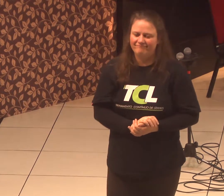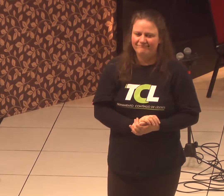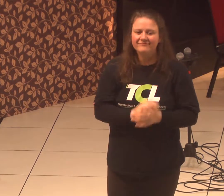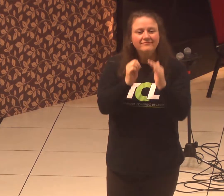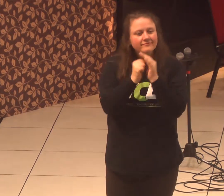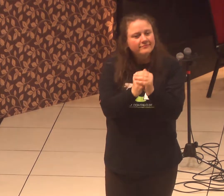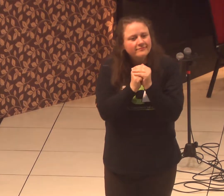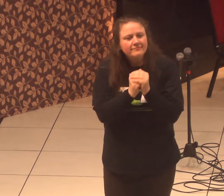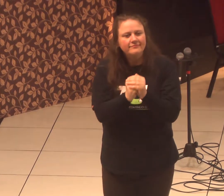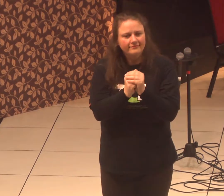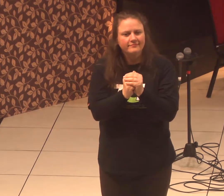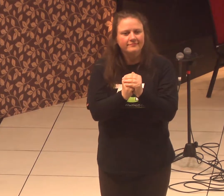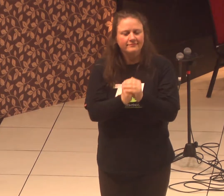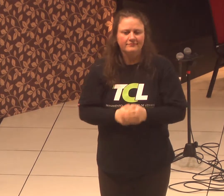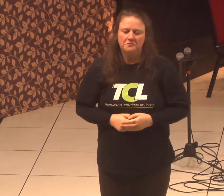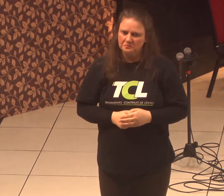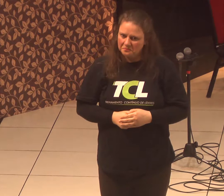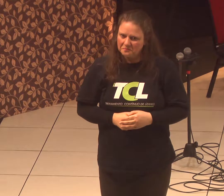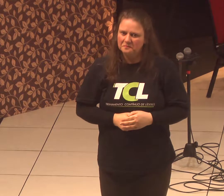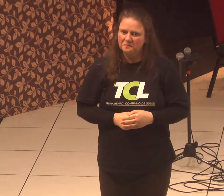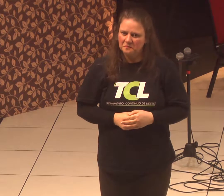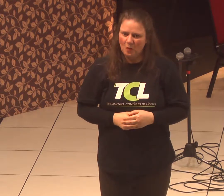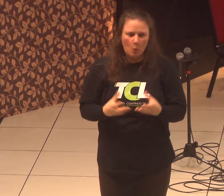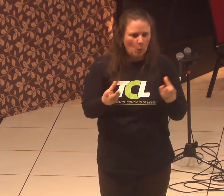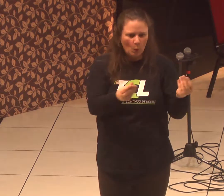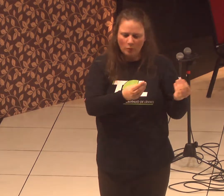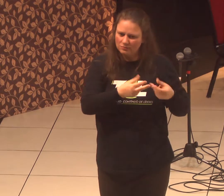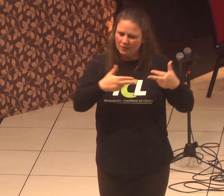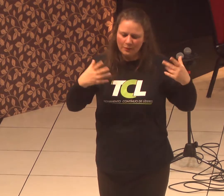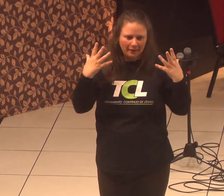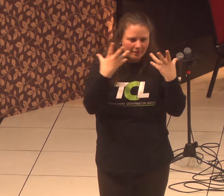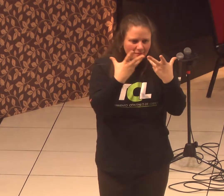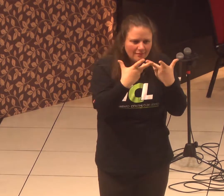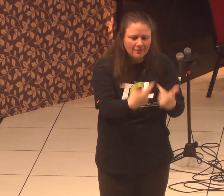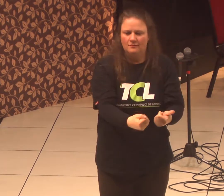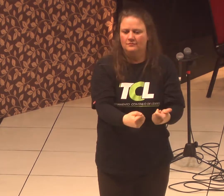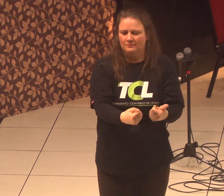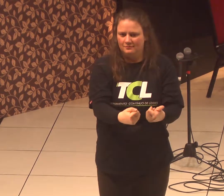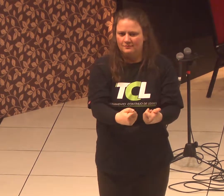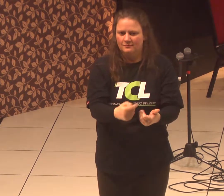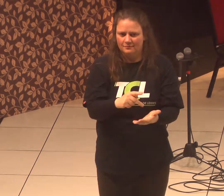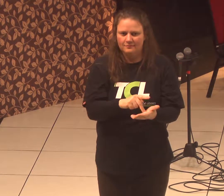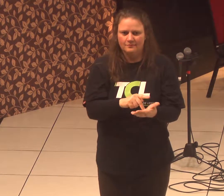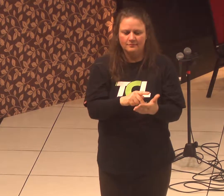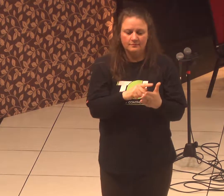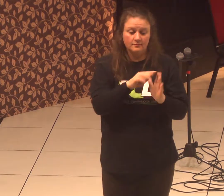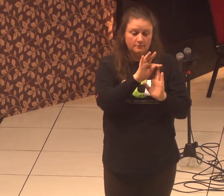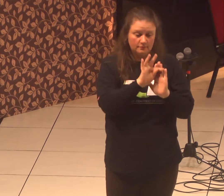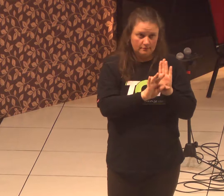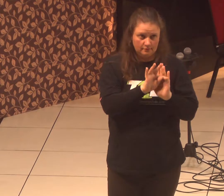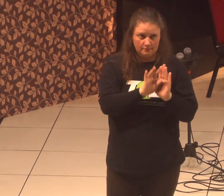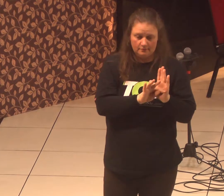Amém, amém, gente? Puxa vida, olha, quanta coisa linda a gente ouviu aqui, né? Vamos correr aqui no texto,